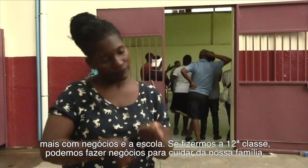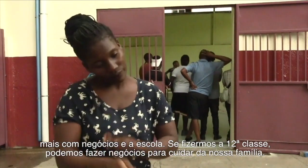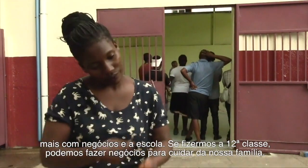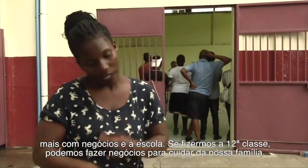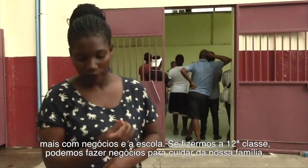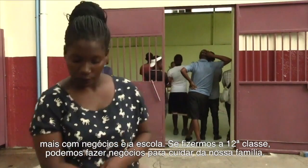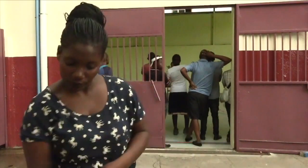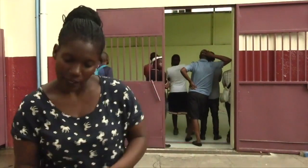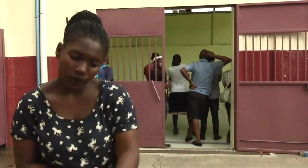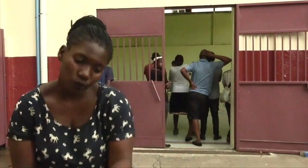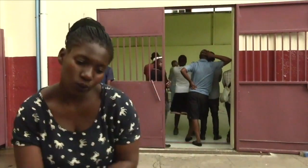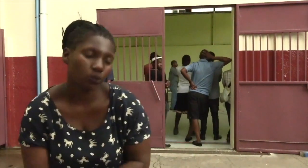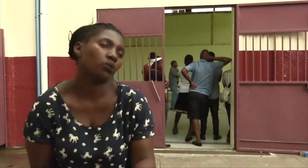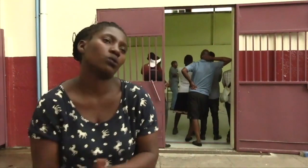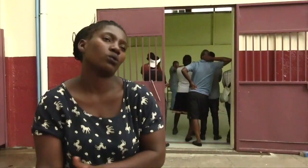família.